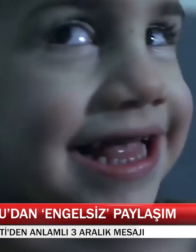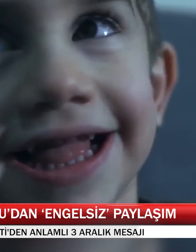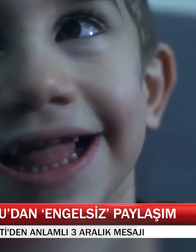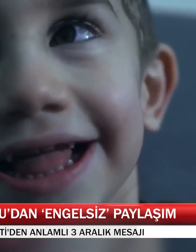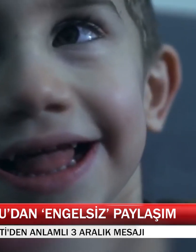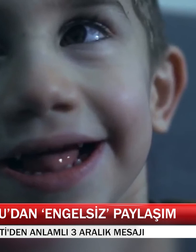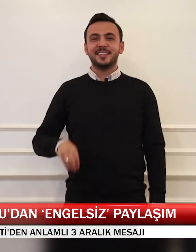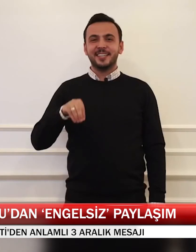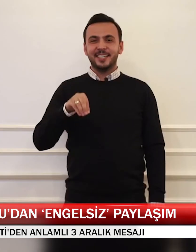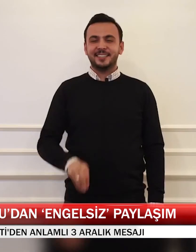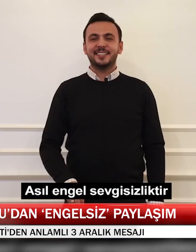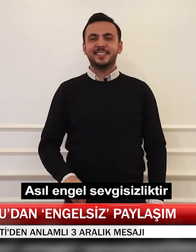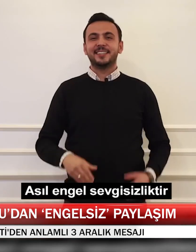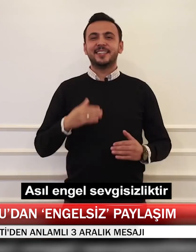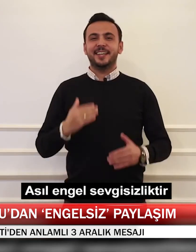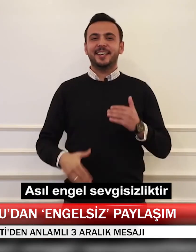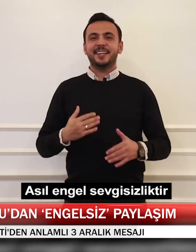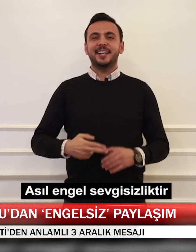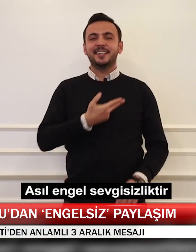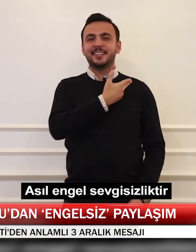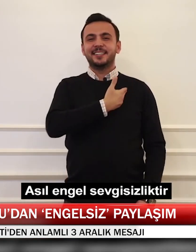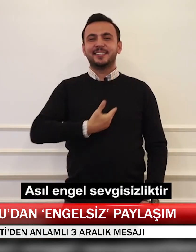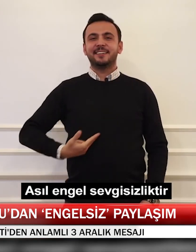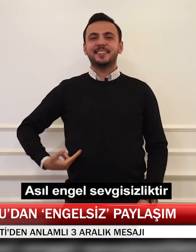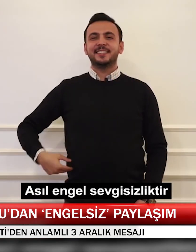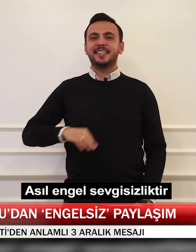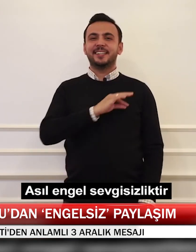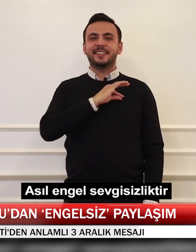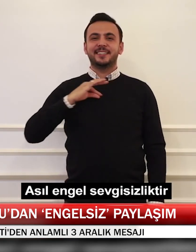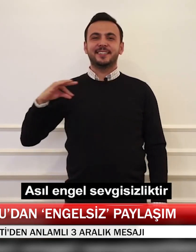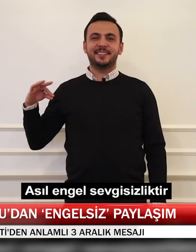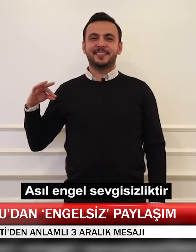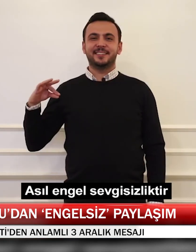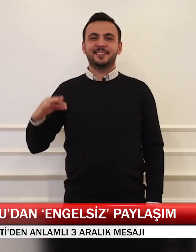Asıl engel sevgisizliktir.